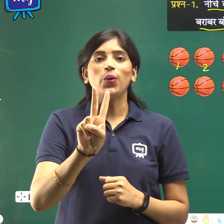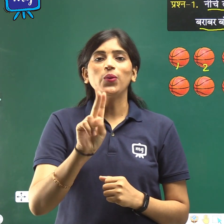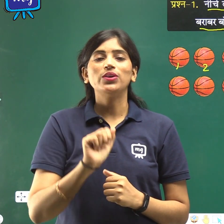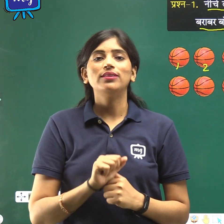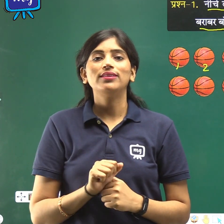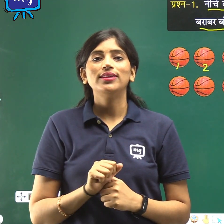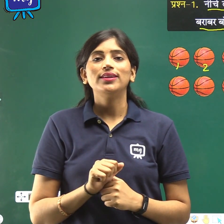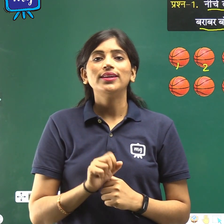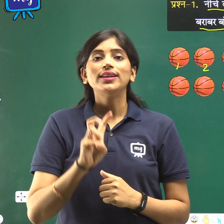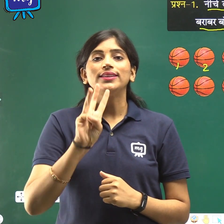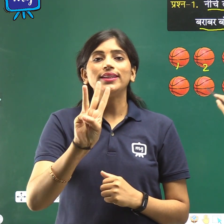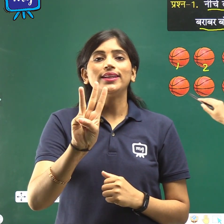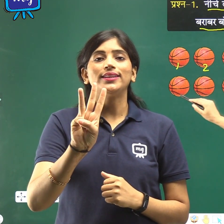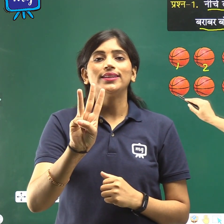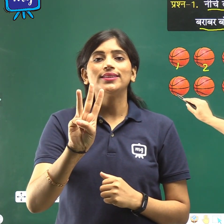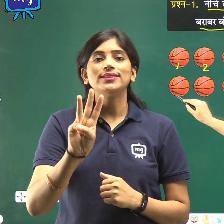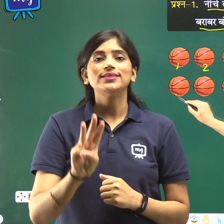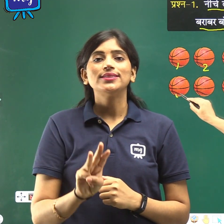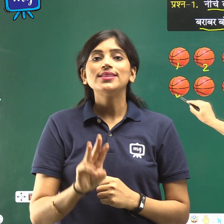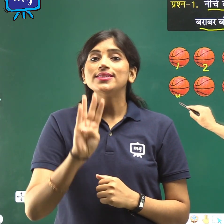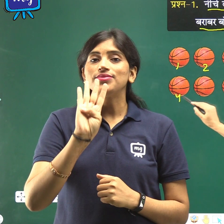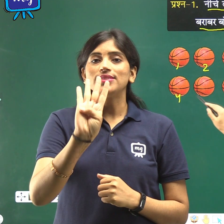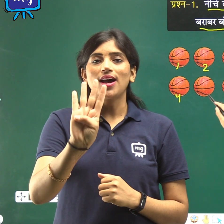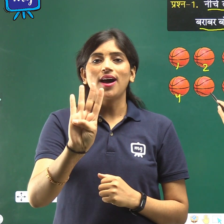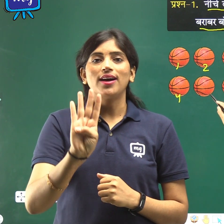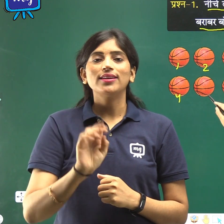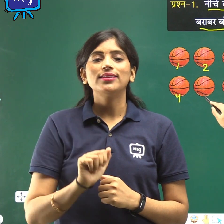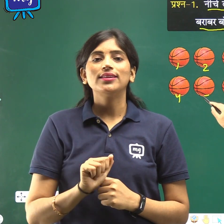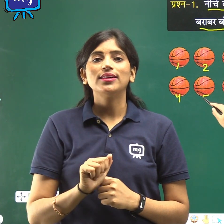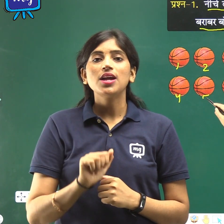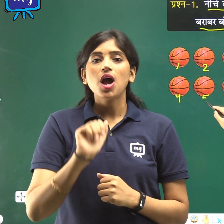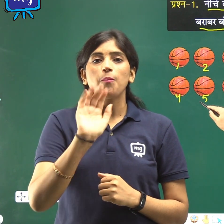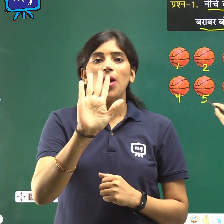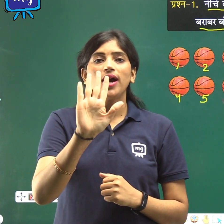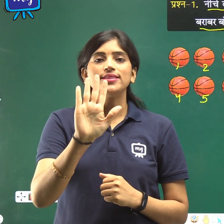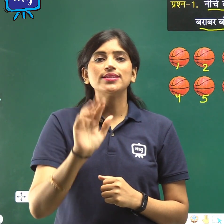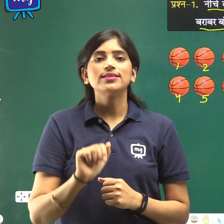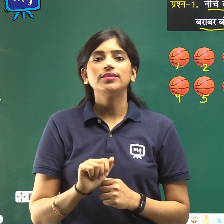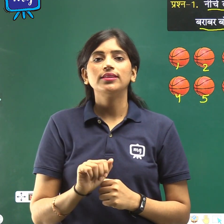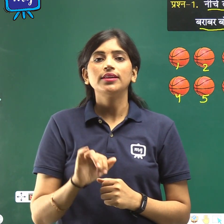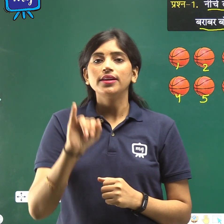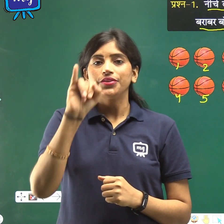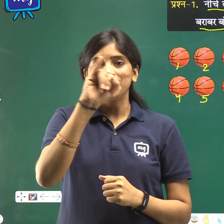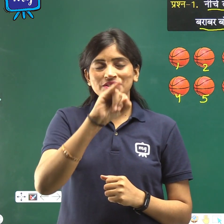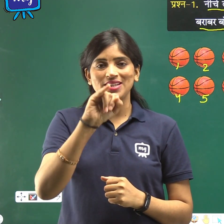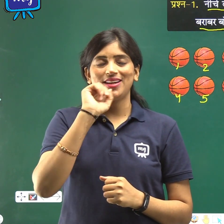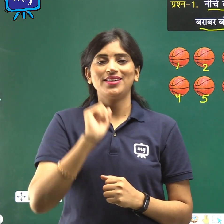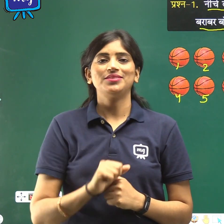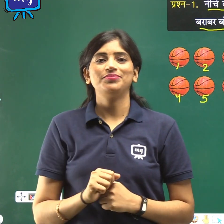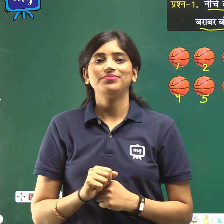2, 3, 4, 5,